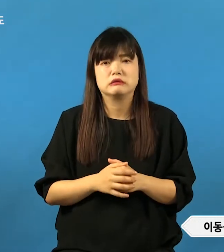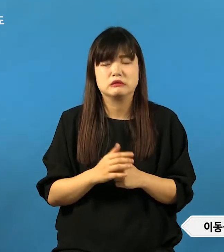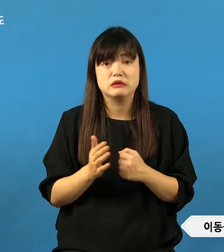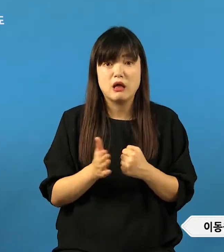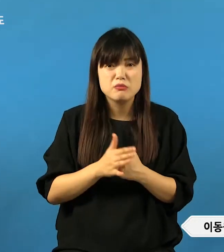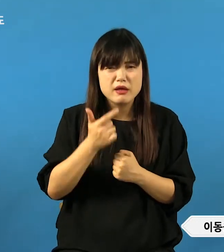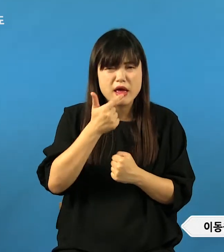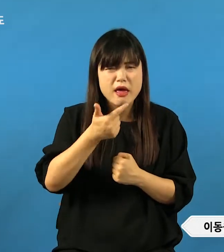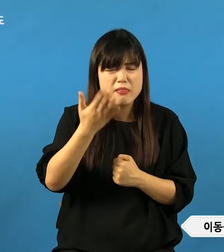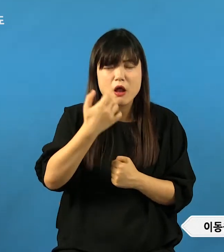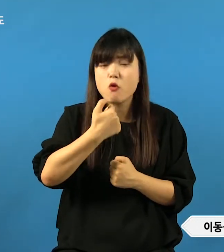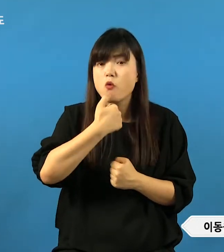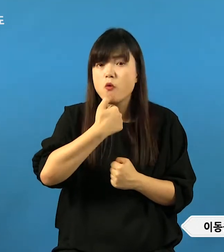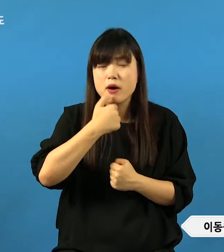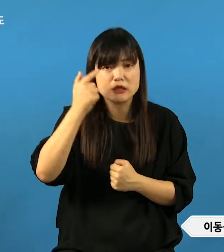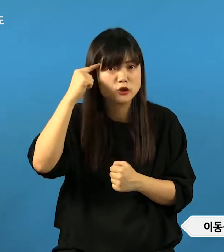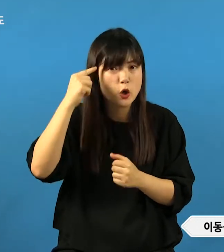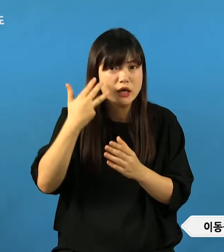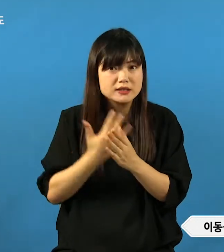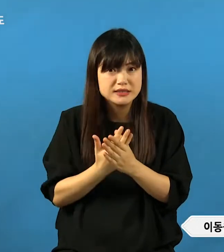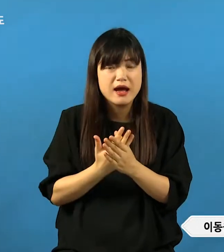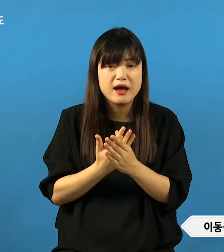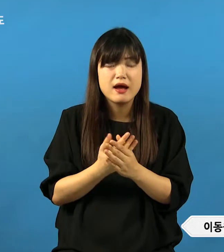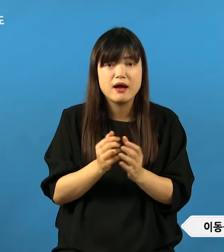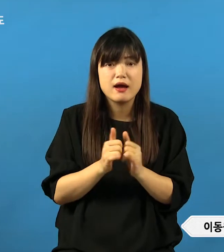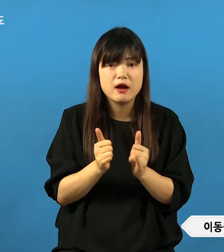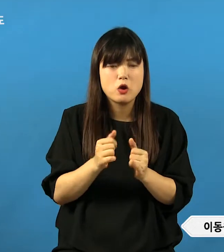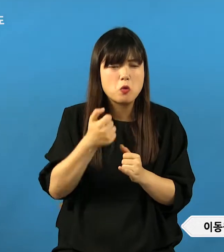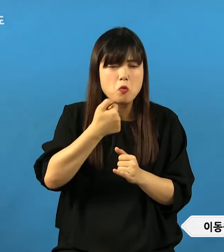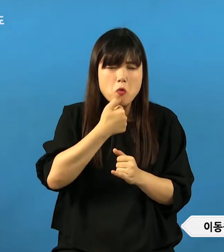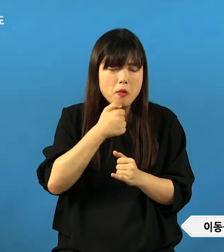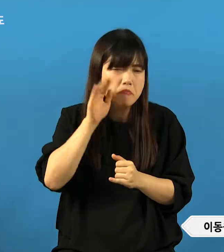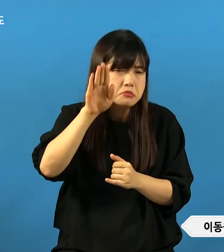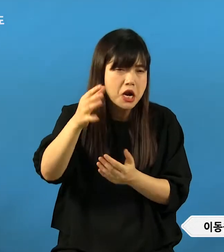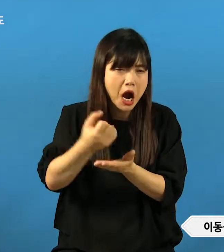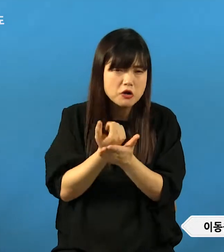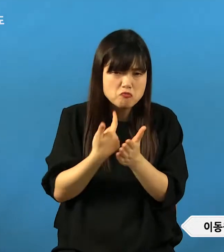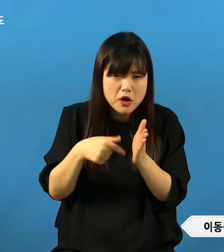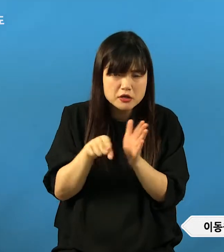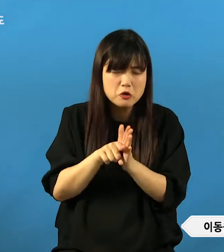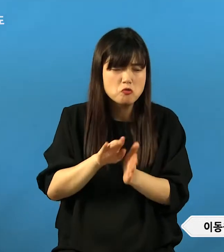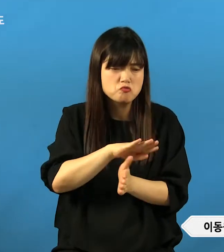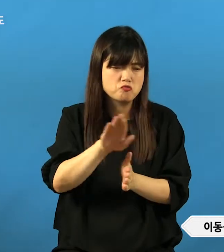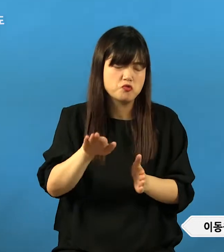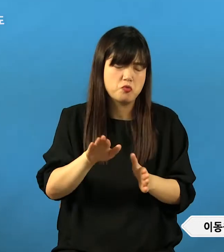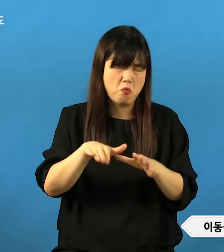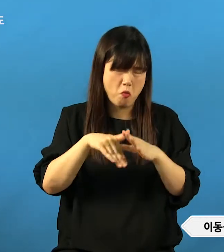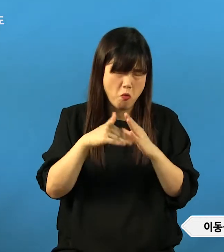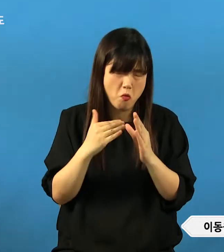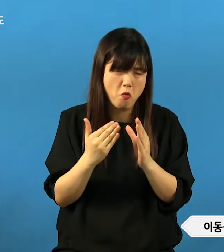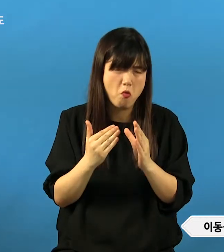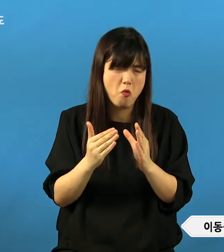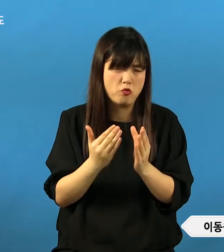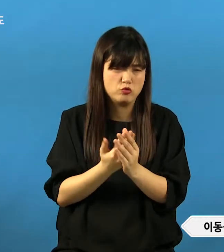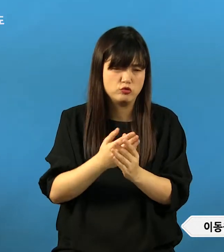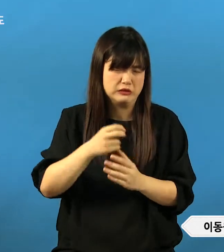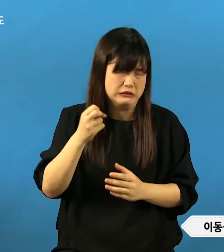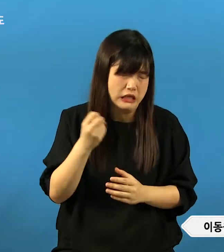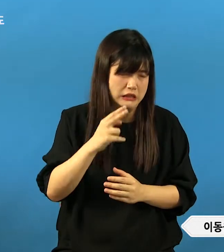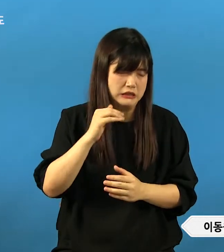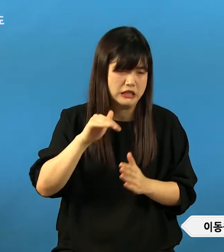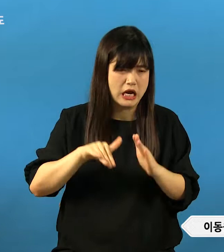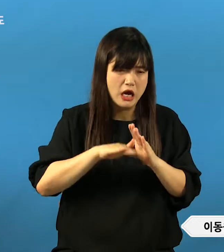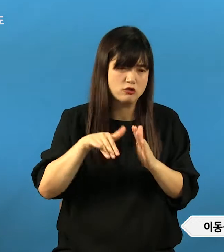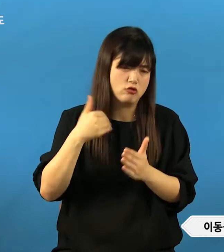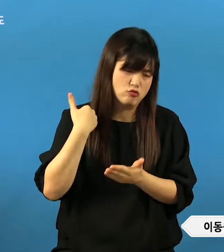그래서 옛날 로마의 철학자 세네카는 로마가 미래를 갖기 위해서는 우리 모두 다시 가정으로 돌아가야